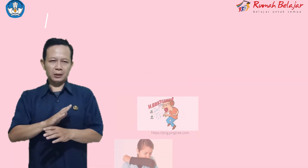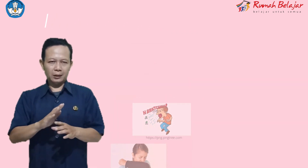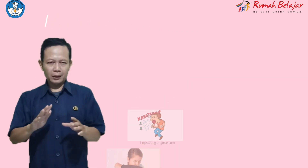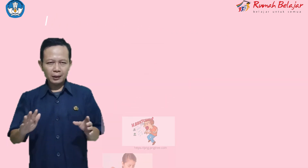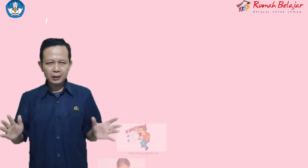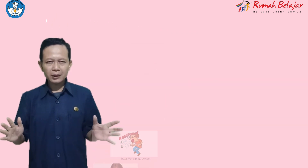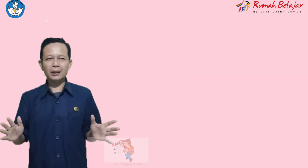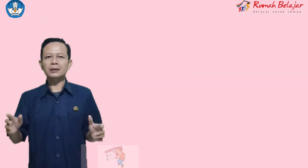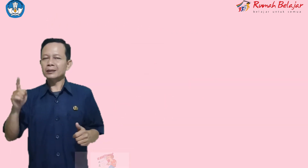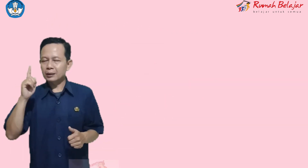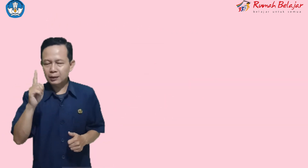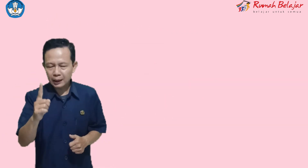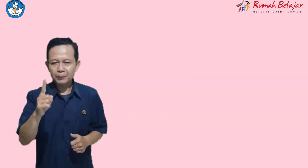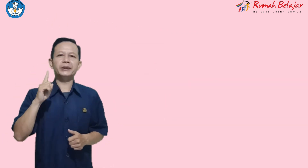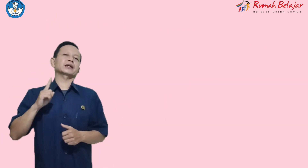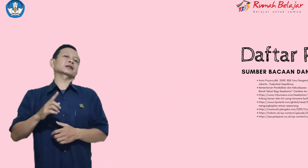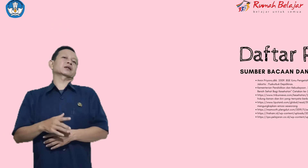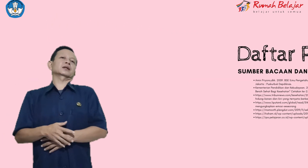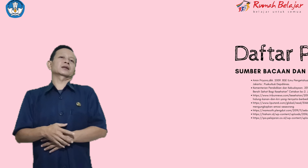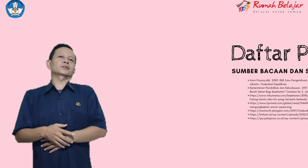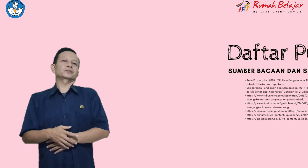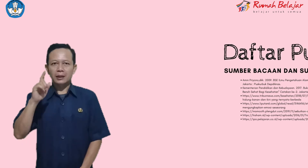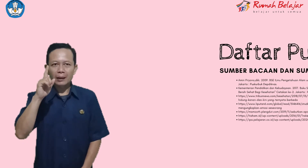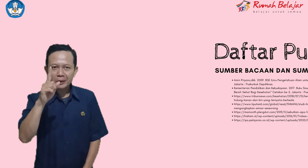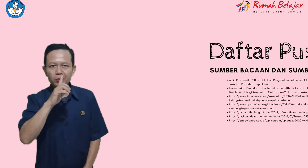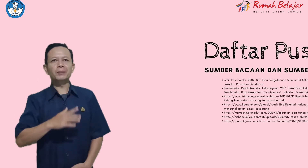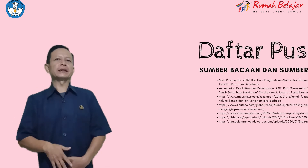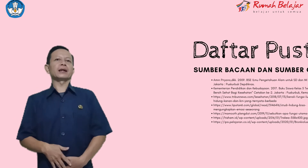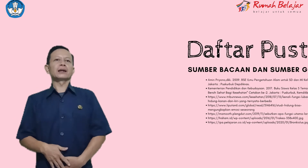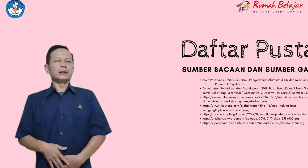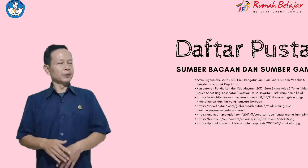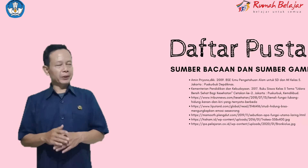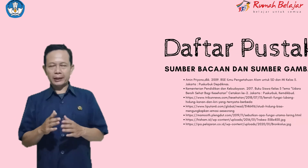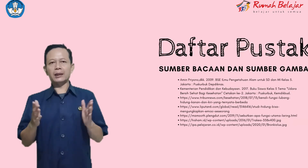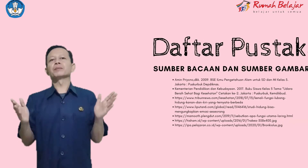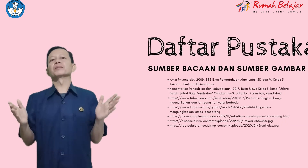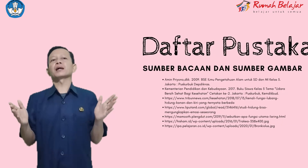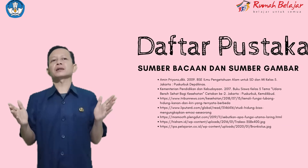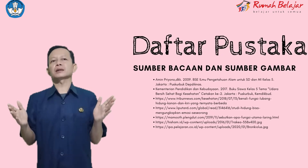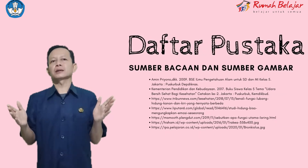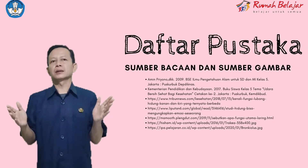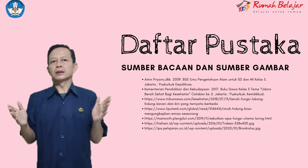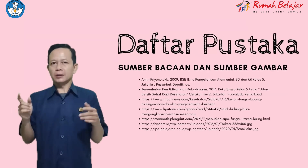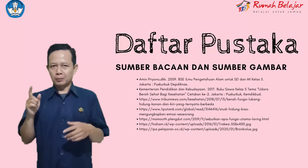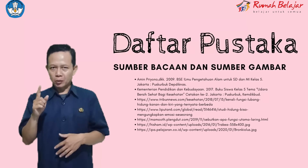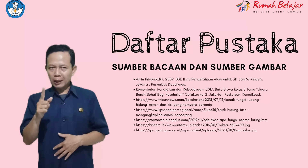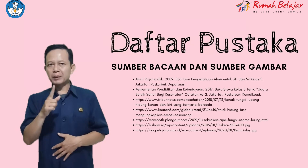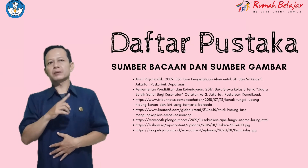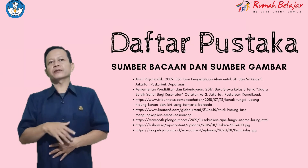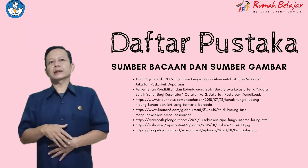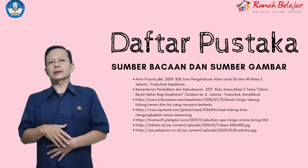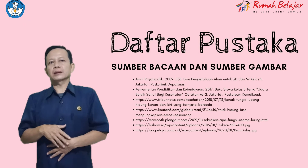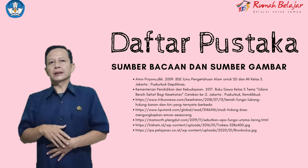supaya senantiasa sehat dan menyehatkan. Sahabat rumah belajar, demikianlah pembahasan.